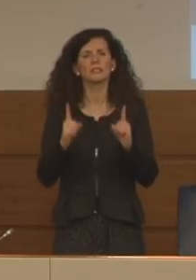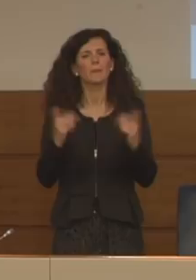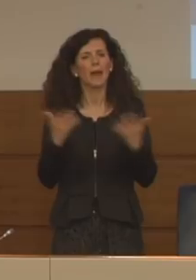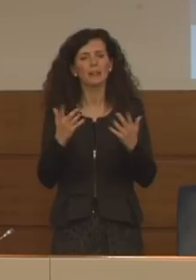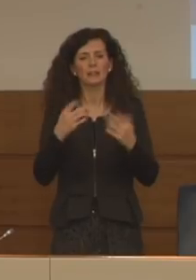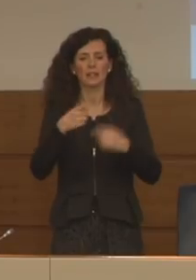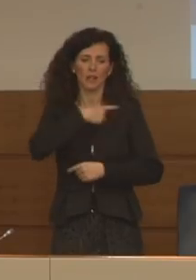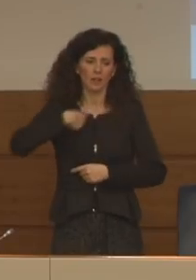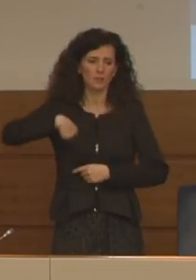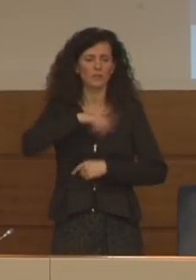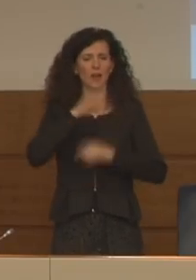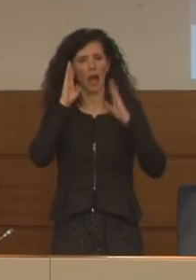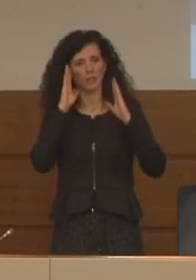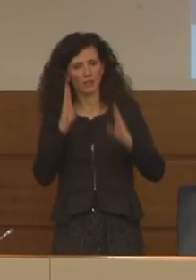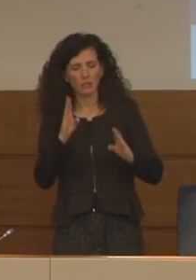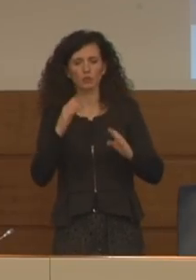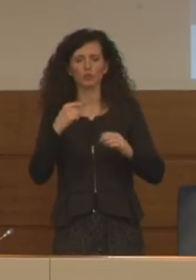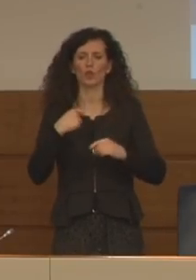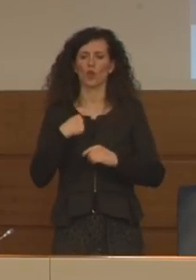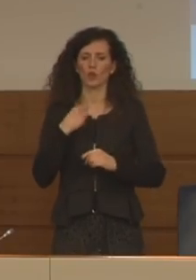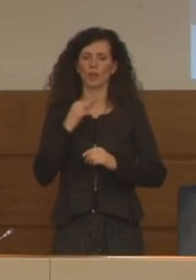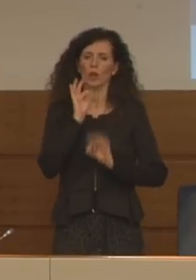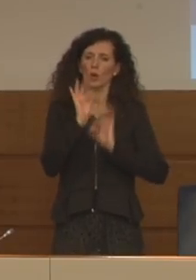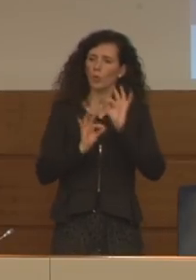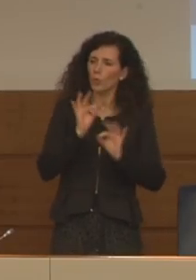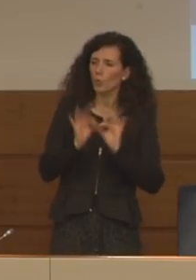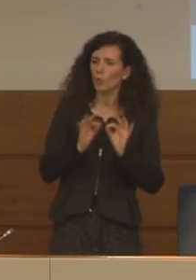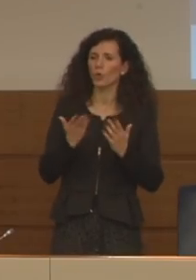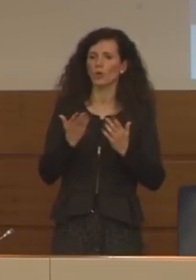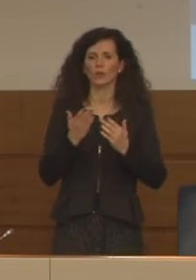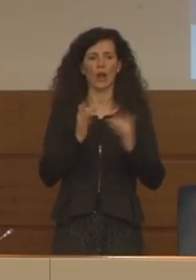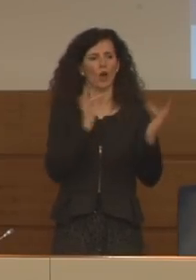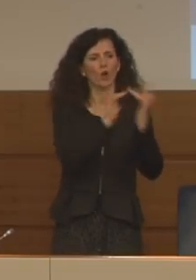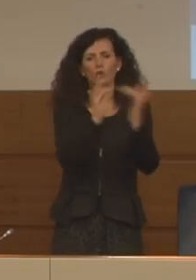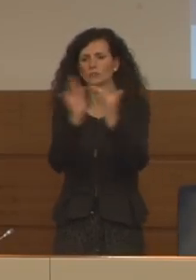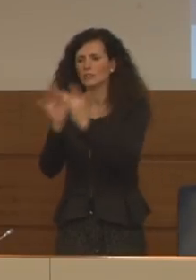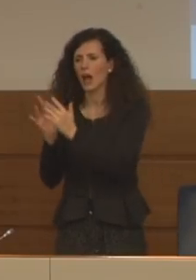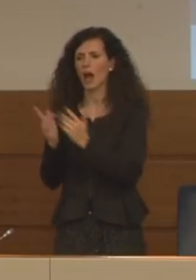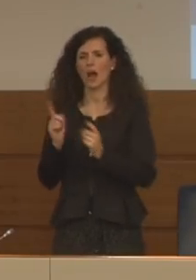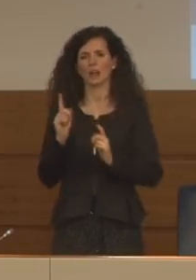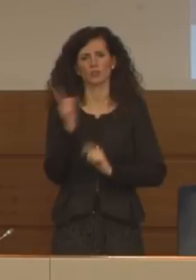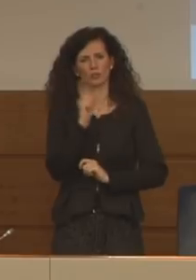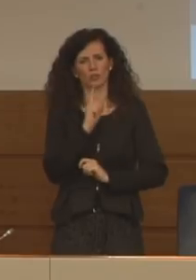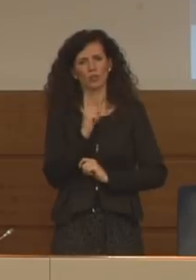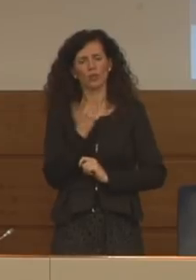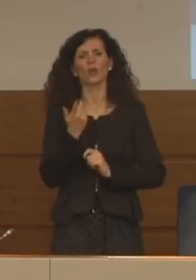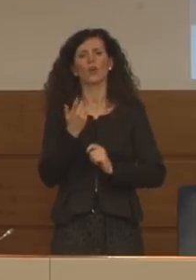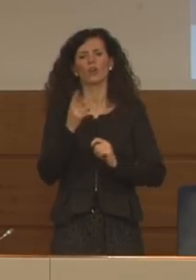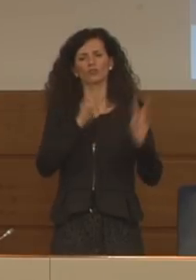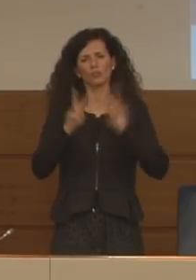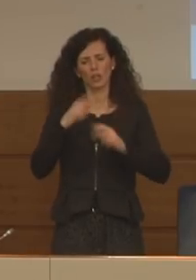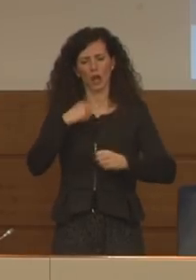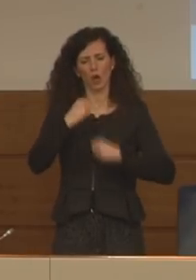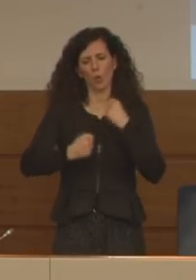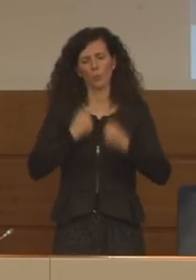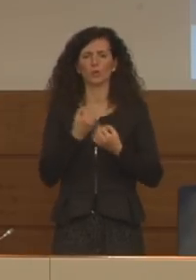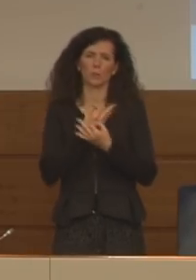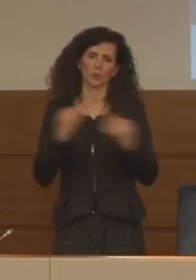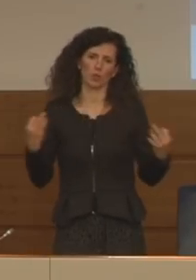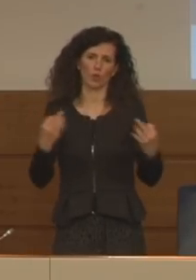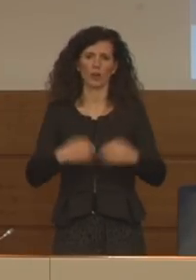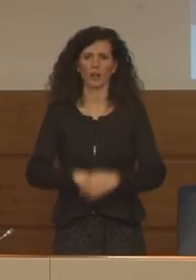attenzione dalla nostra cura evitare contatti diretti e e quindi a tenere comportamenti corretti